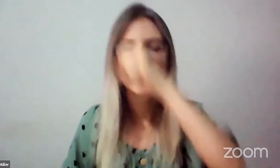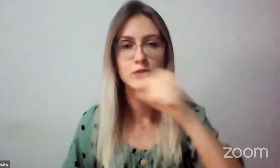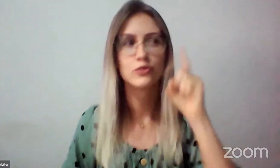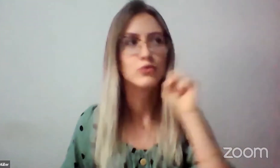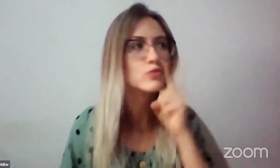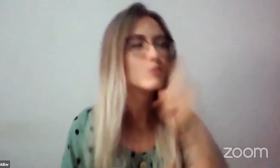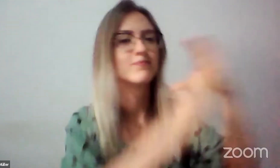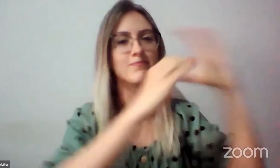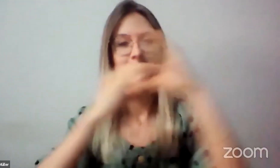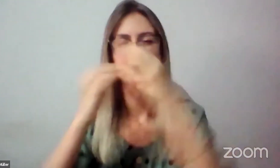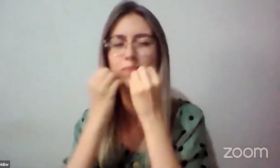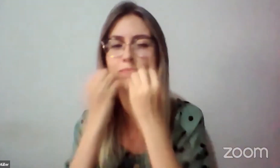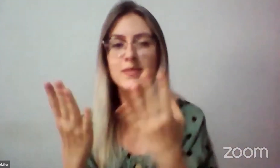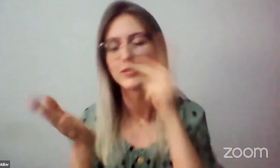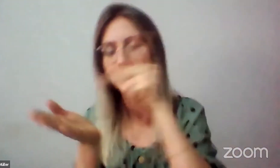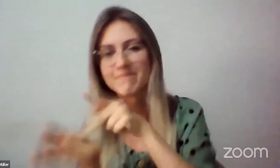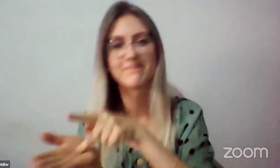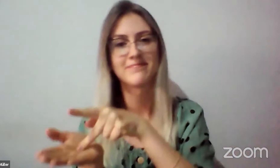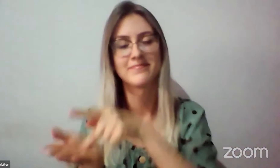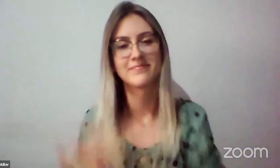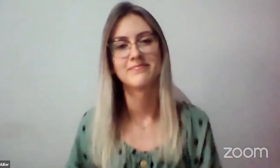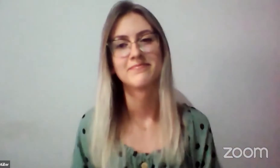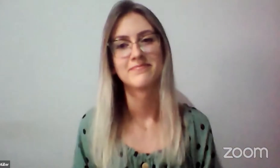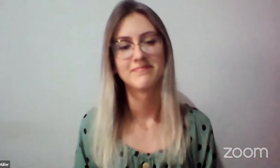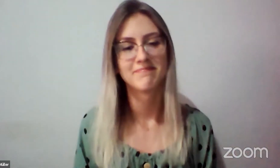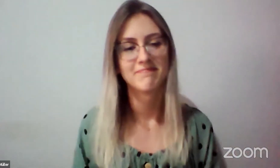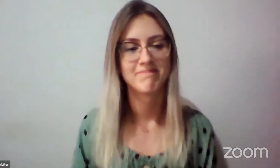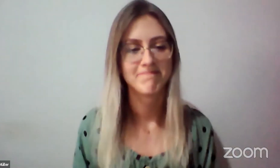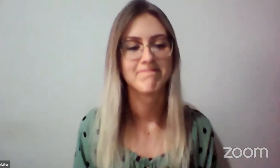Agora, eu posso dizer que eu aprendi a me comunicar com o surdo de verdade.